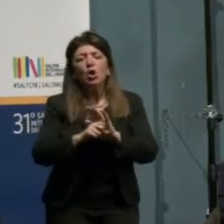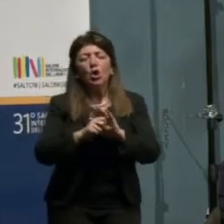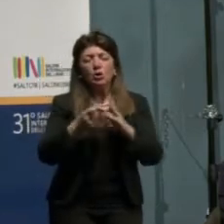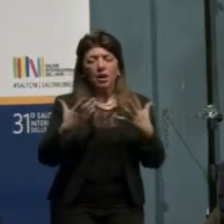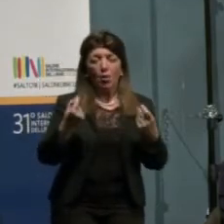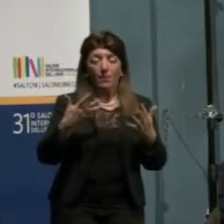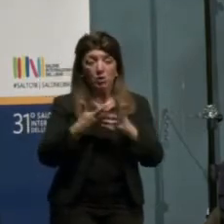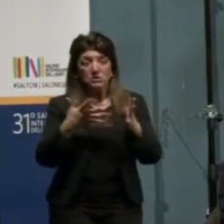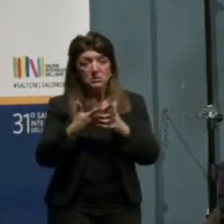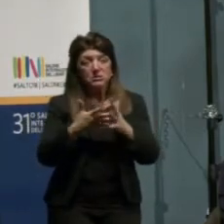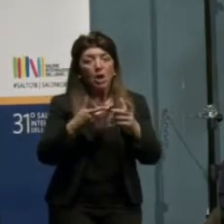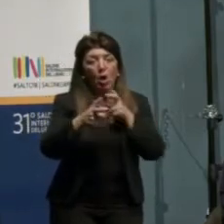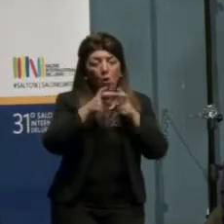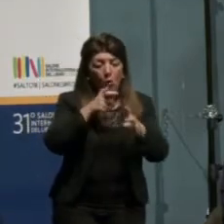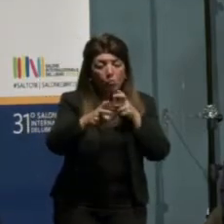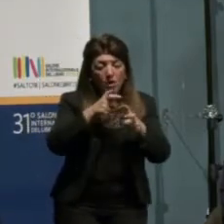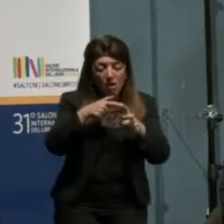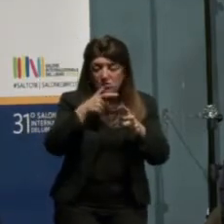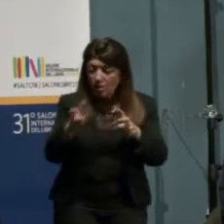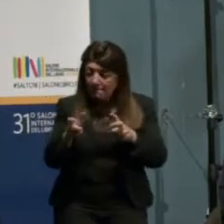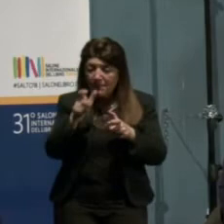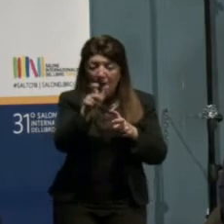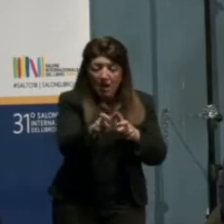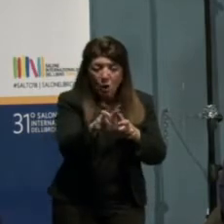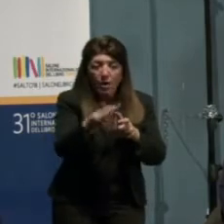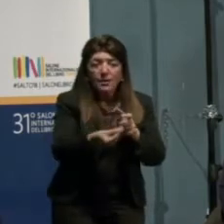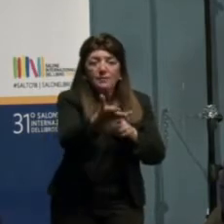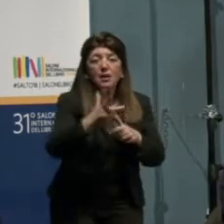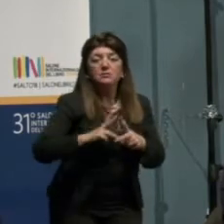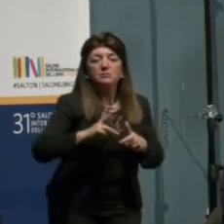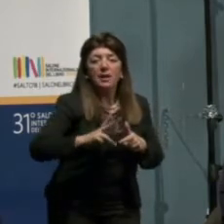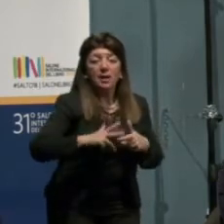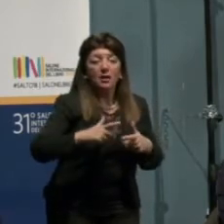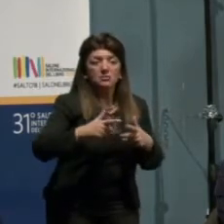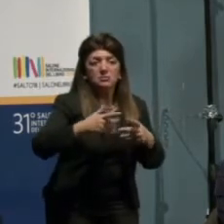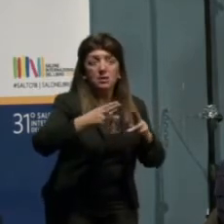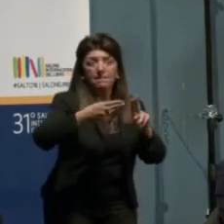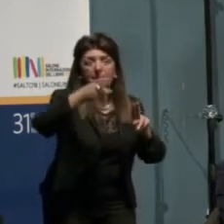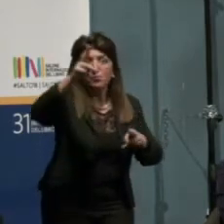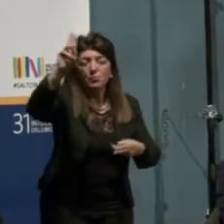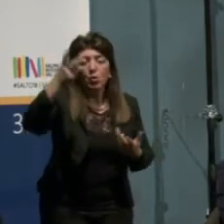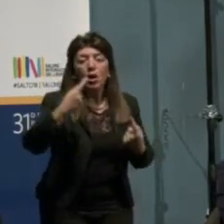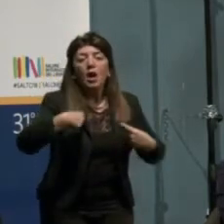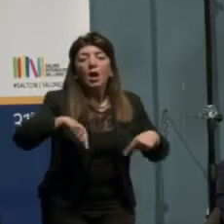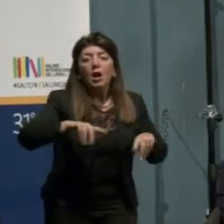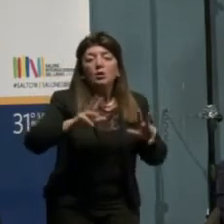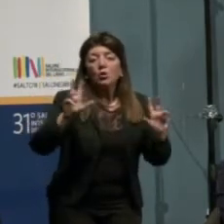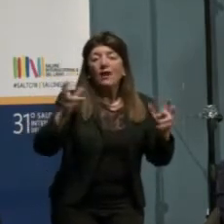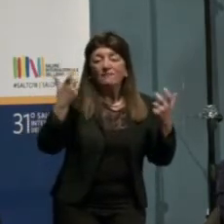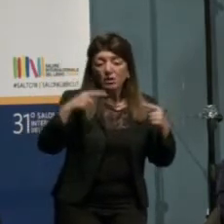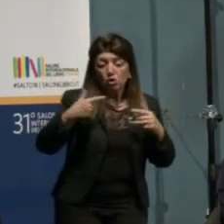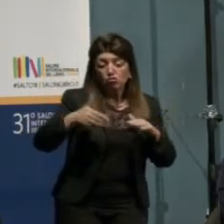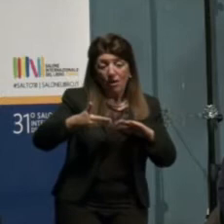parole che stilino speranze eccessive ma noi siamo alla vigilia di un evento di un call